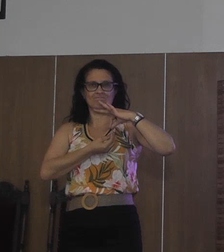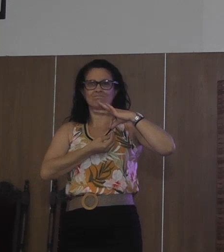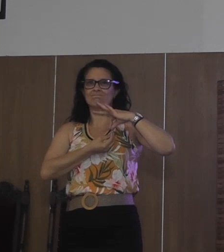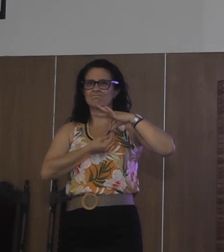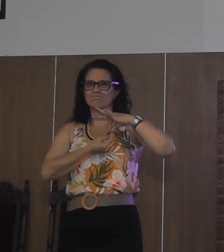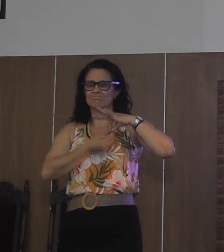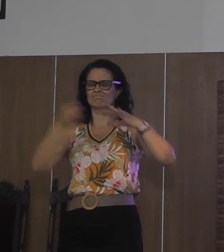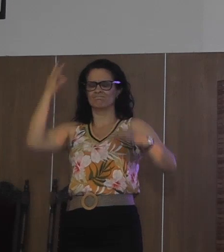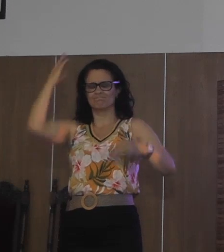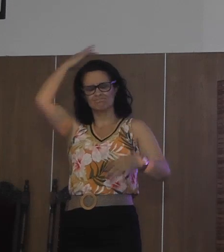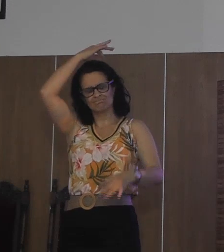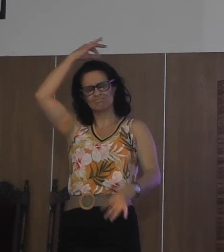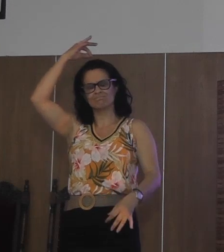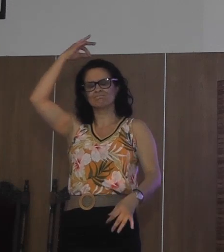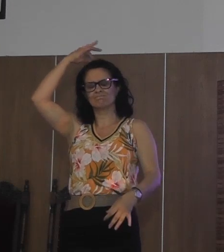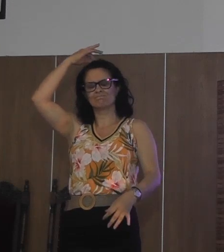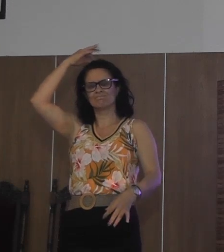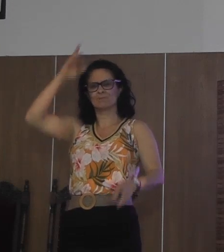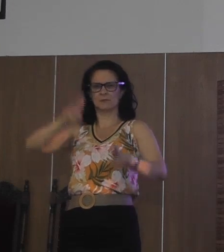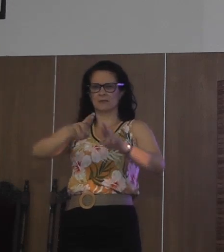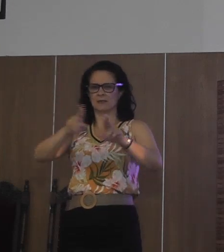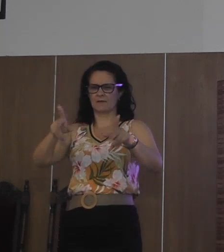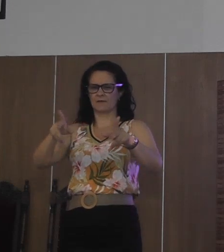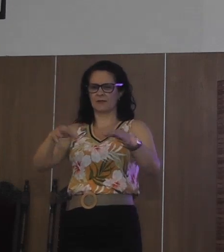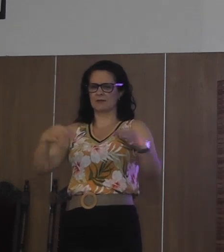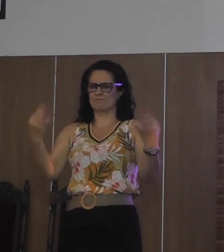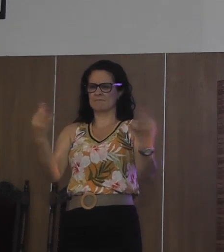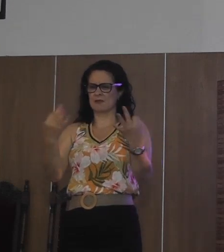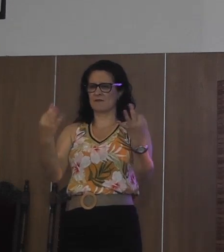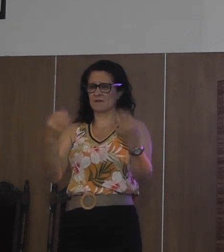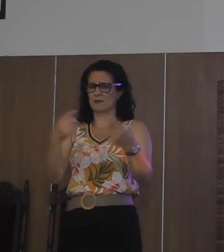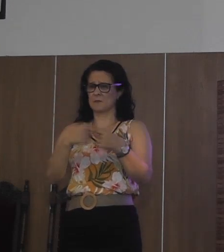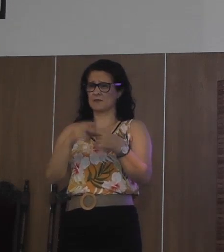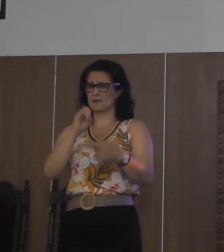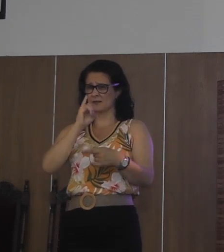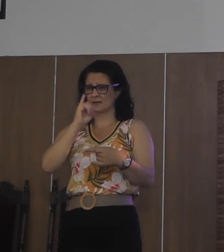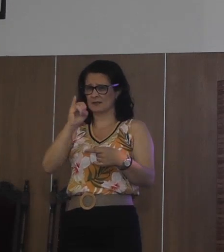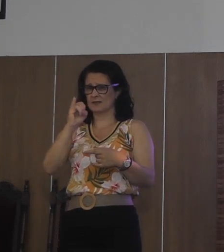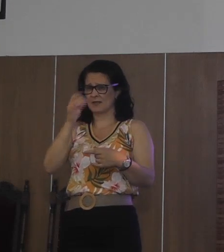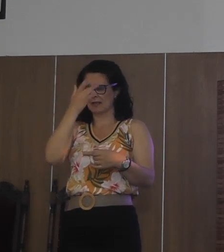Santidade é diferente de perfeição. Aquele que é santo, ele se separa.